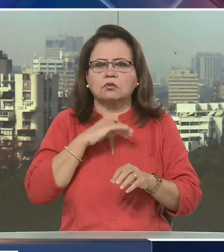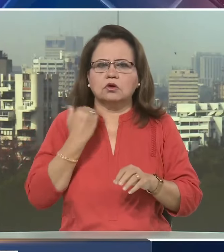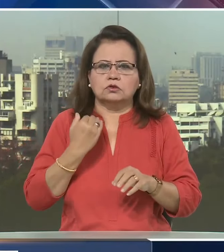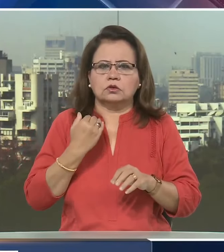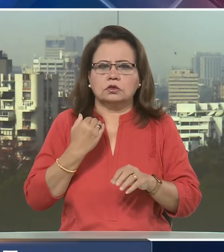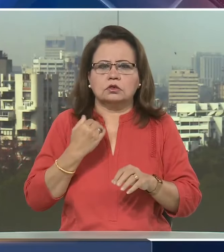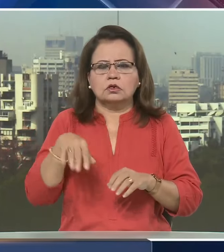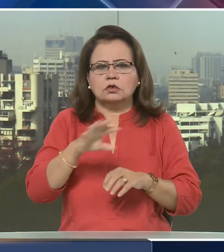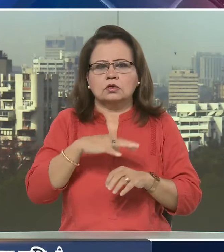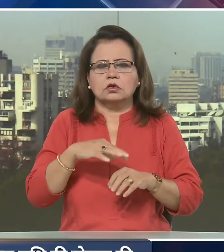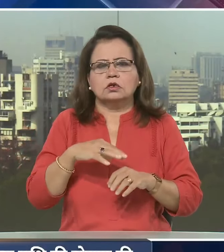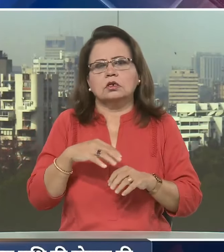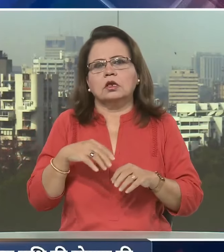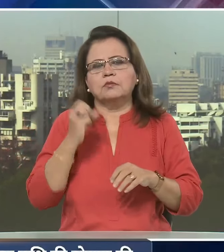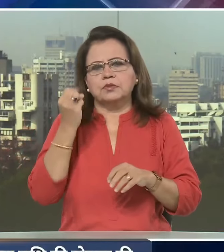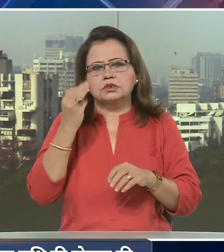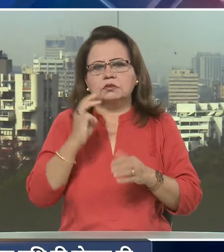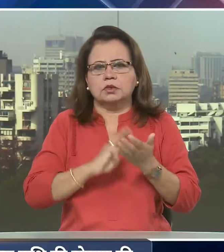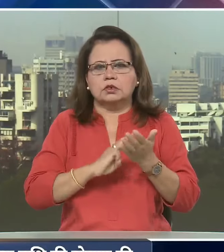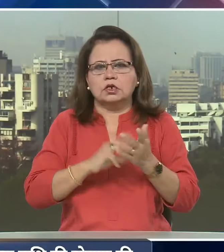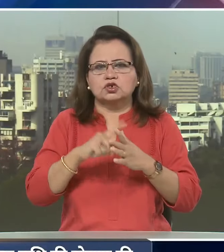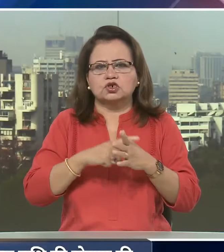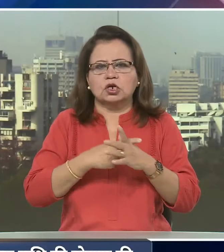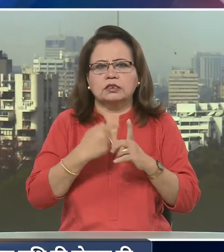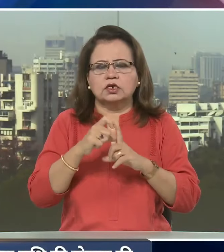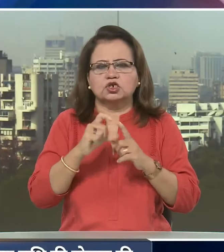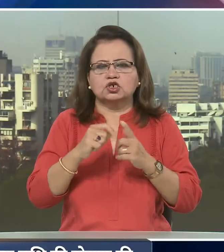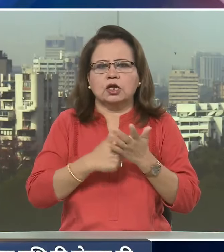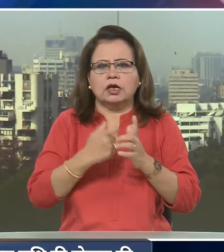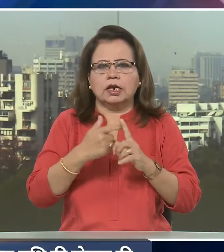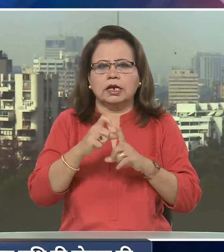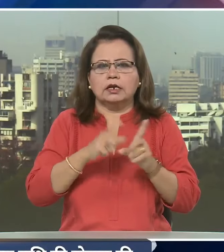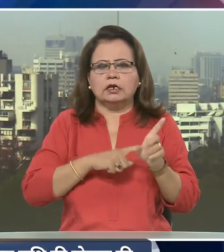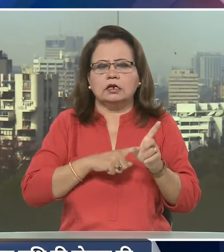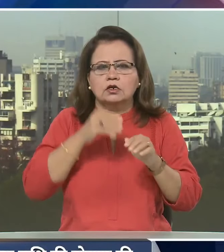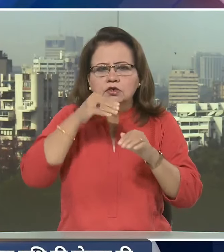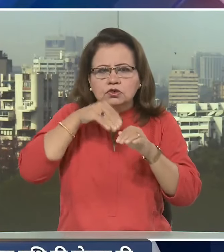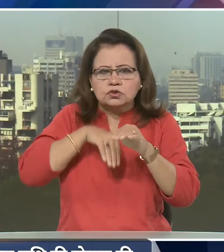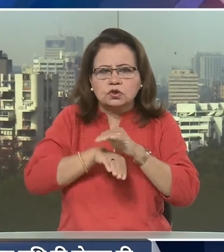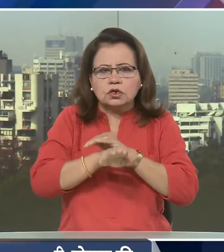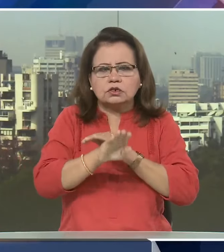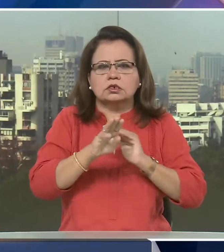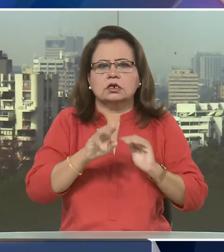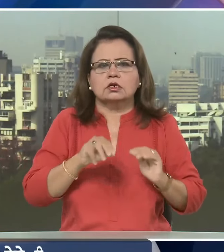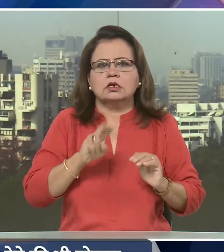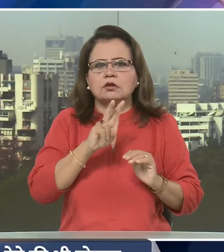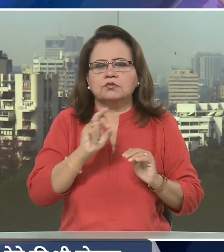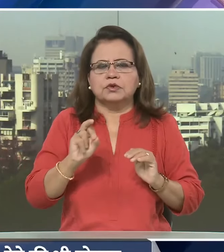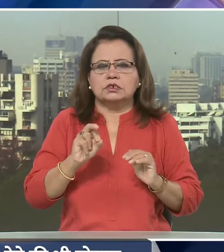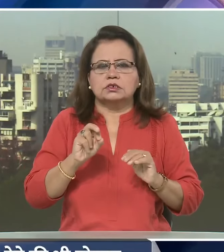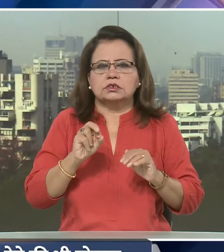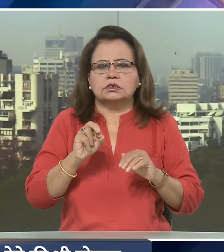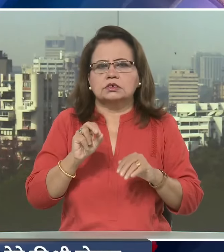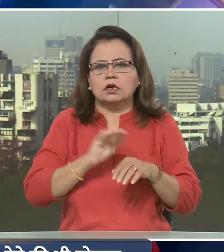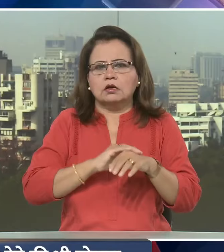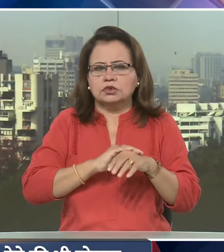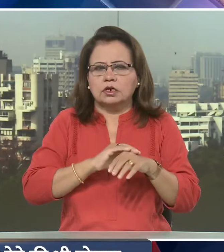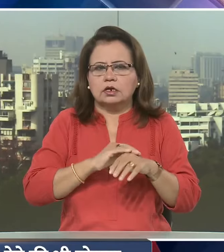है। राज्य के ऊर्जा मंत्री जगदीश रेड्डी ने बताया कि सुरंग से 20 कर्मचारी जान बचाकर निकलने में सफल